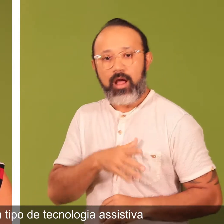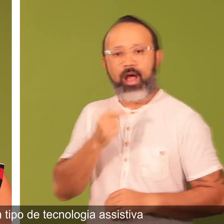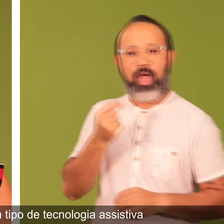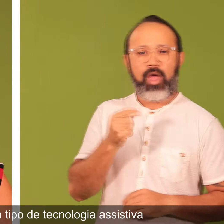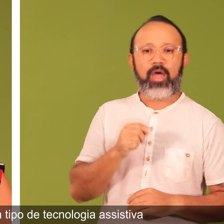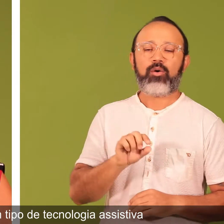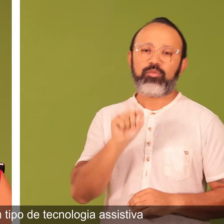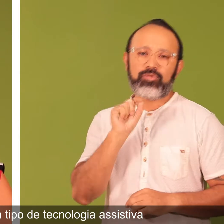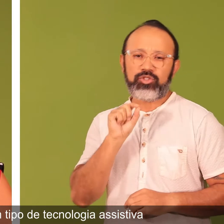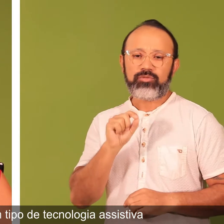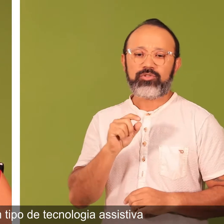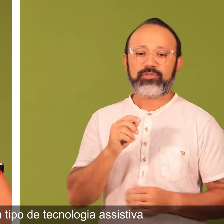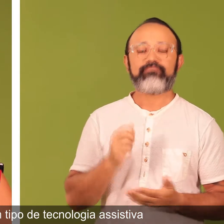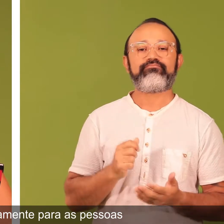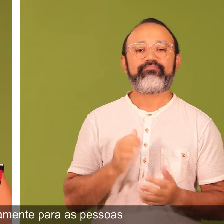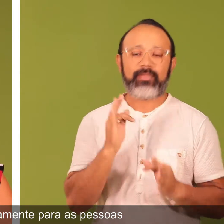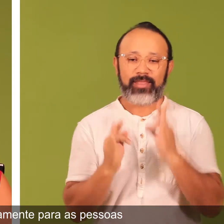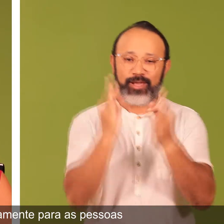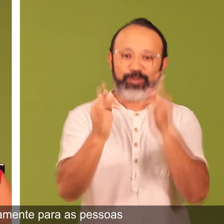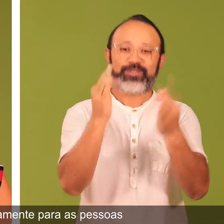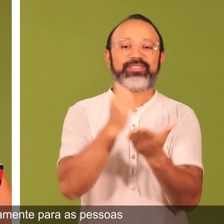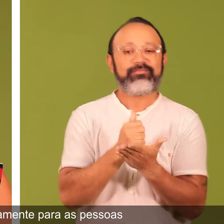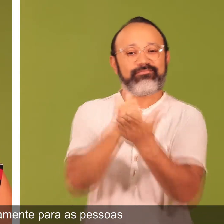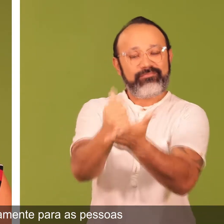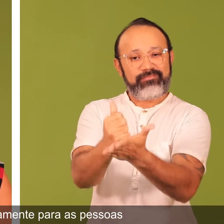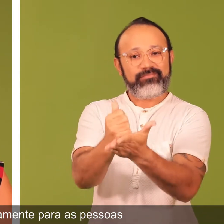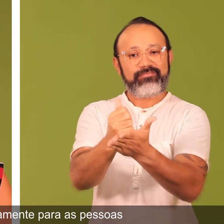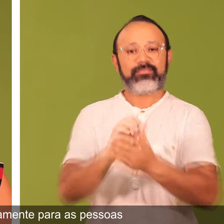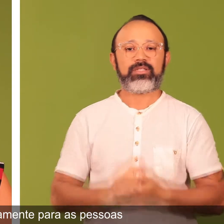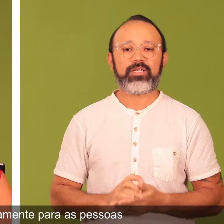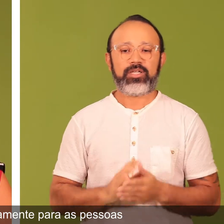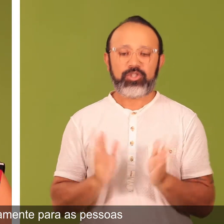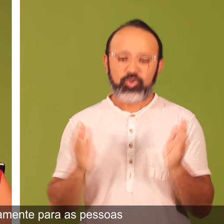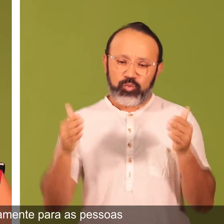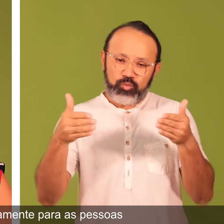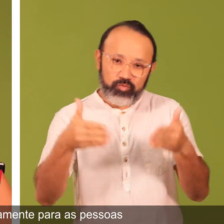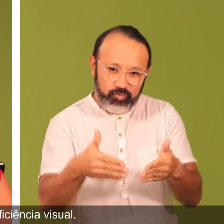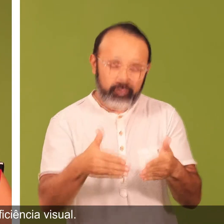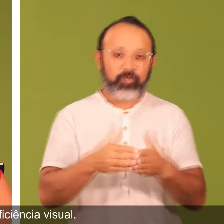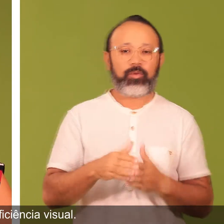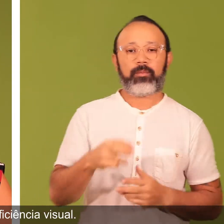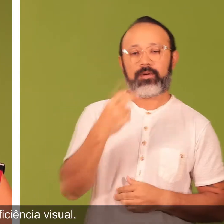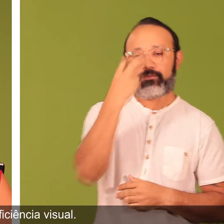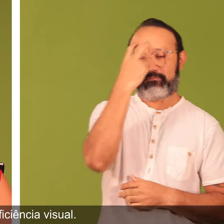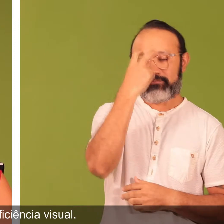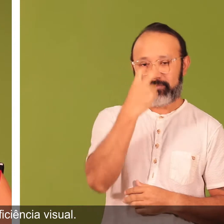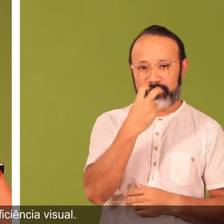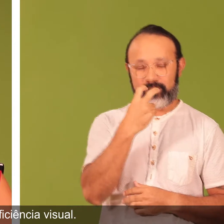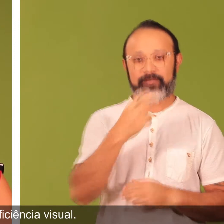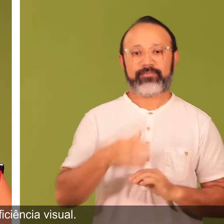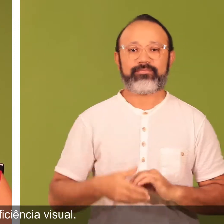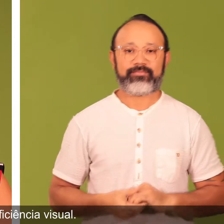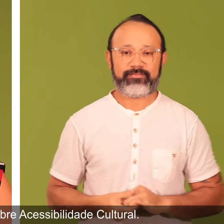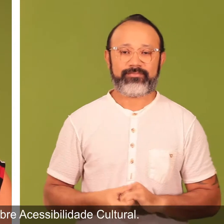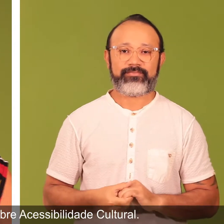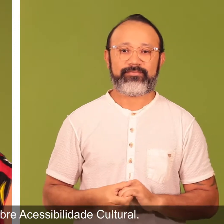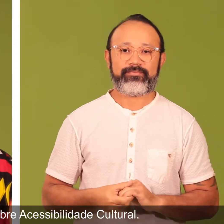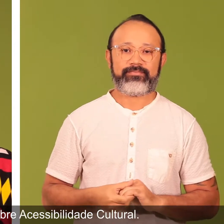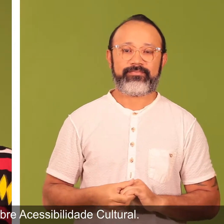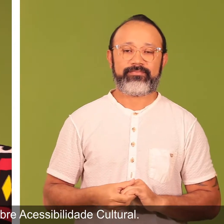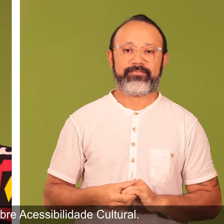é um tipo de tecnologia assistiva voltada exclusivamente para as pessoas com deficiência visual